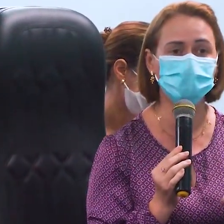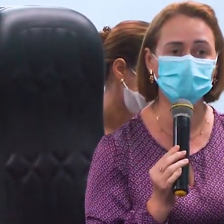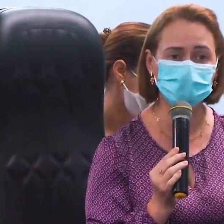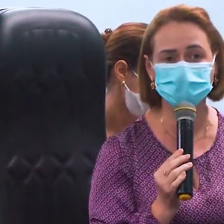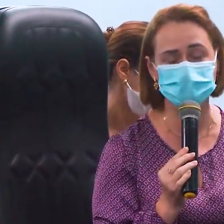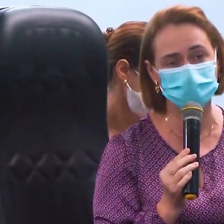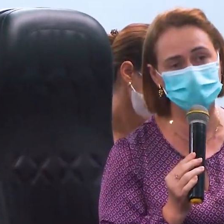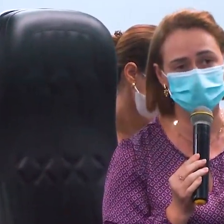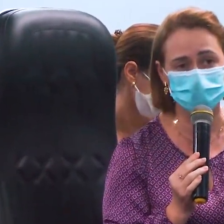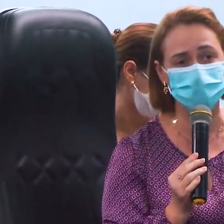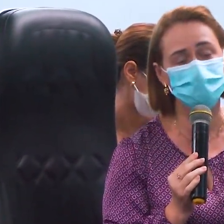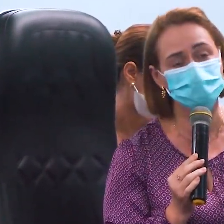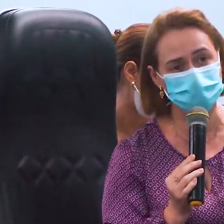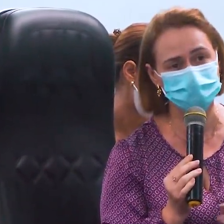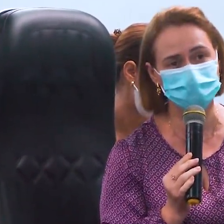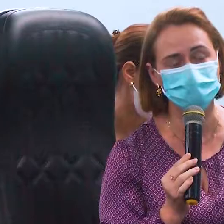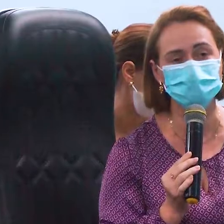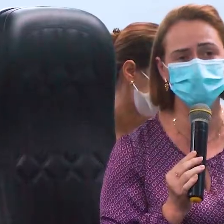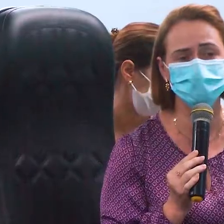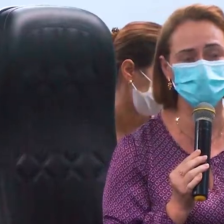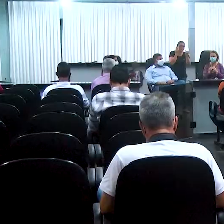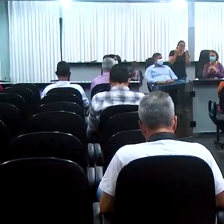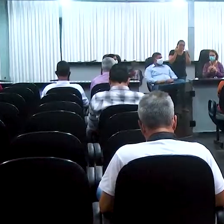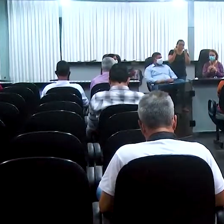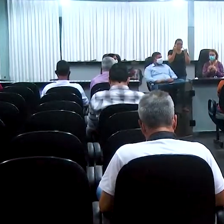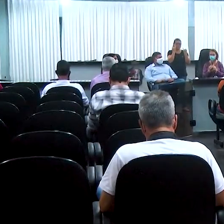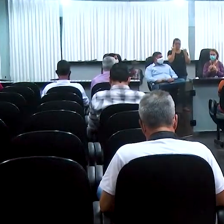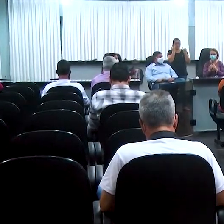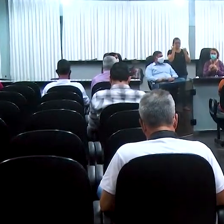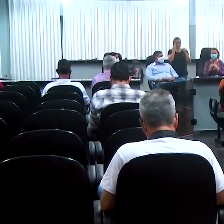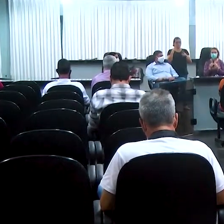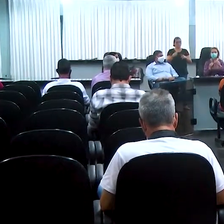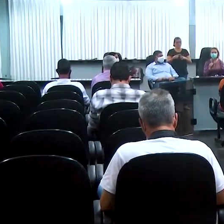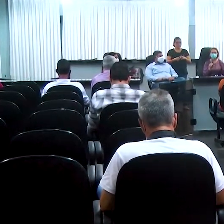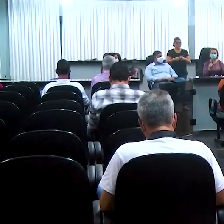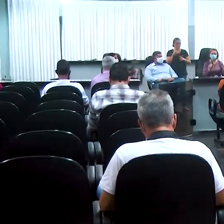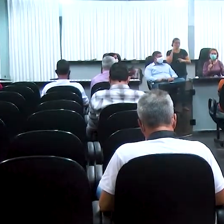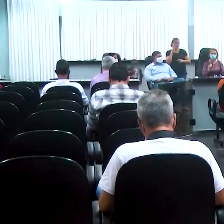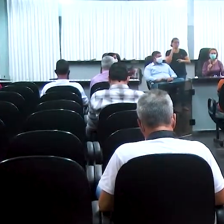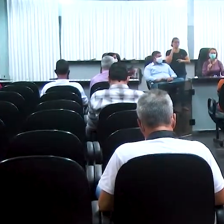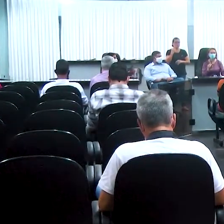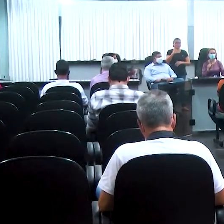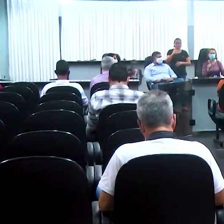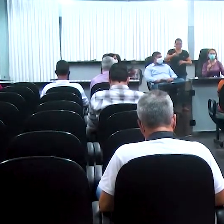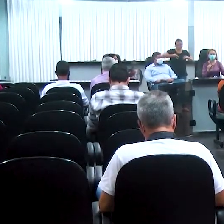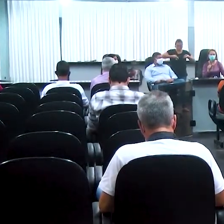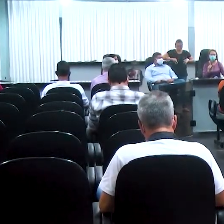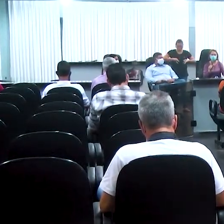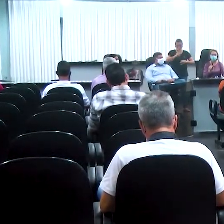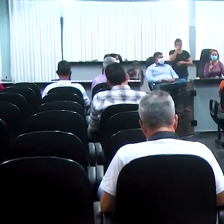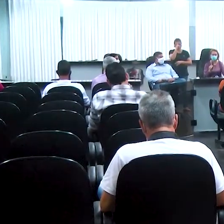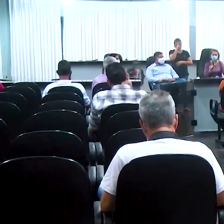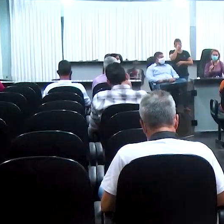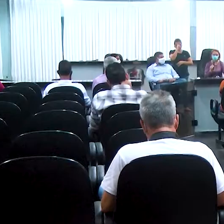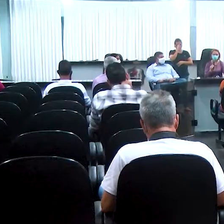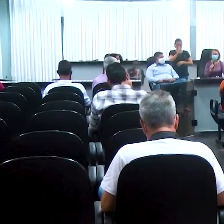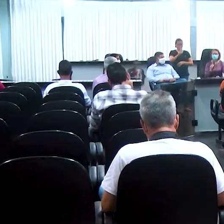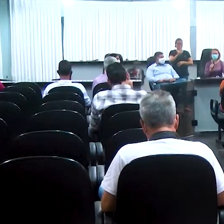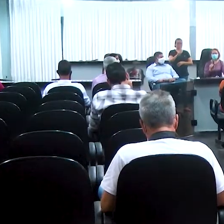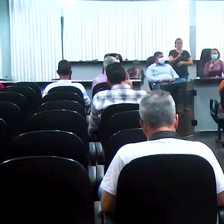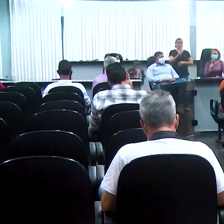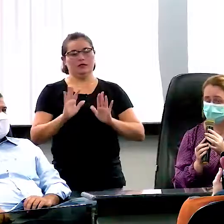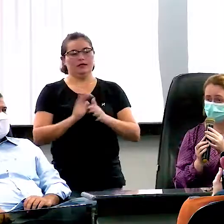cuidados. Mas ela pede o apoio da população, pois o inimigo é invisível e todos precisam cooperar com a